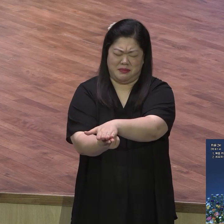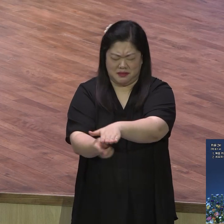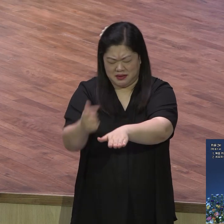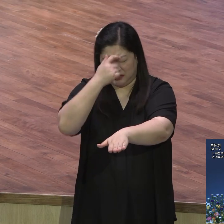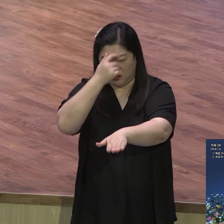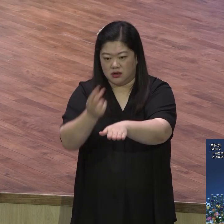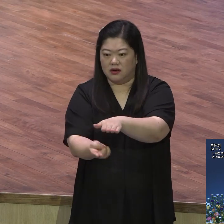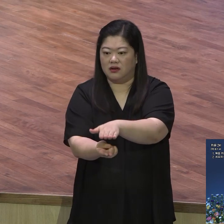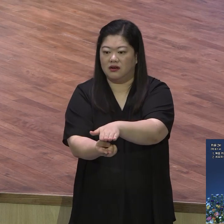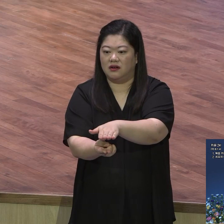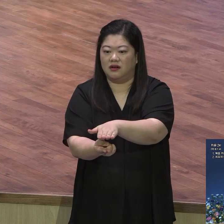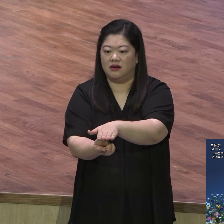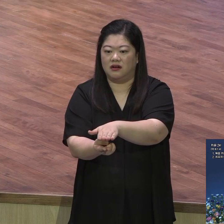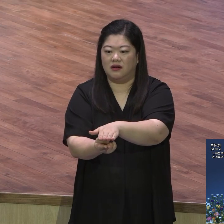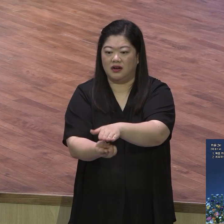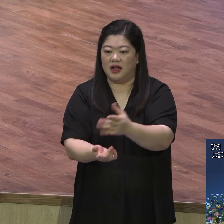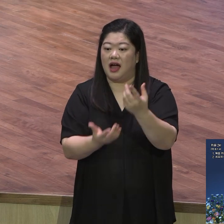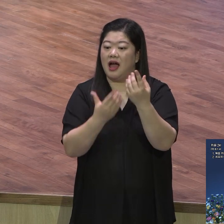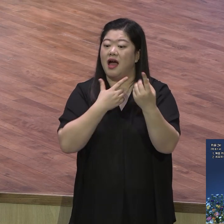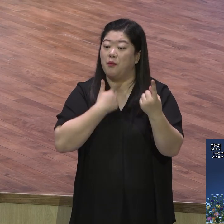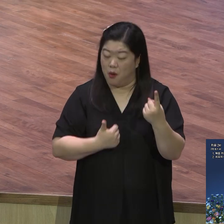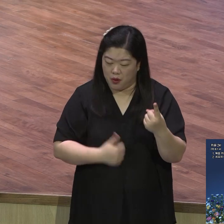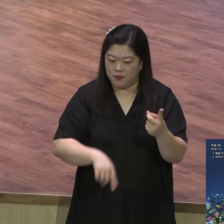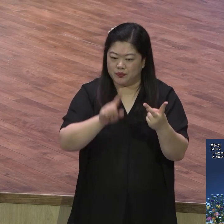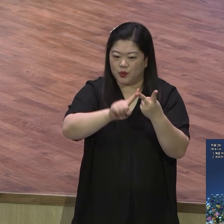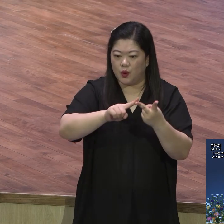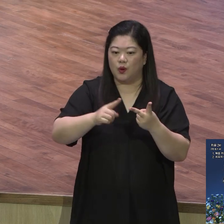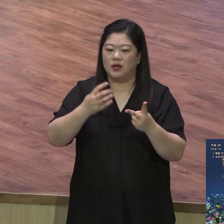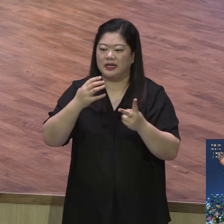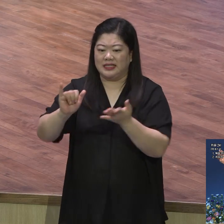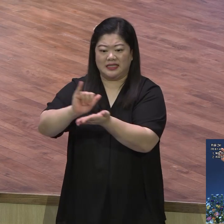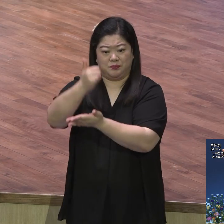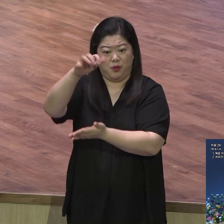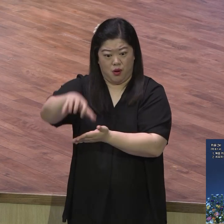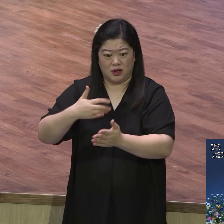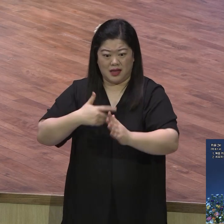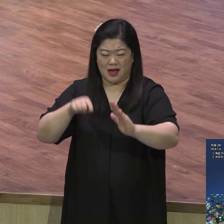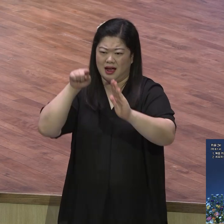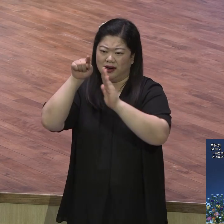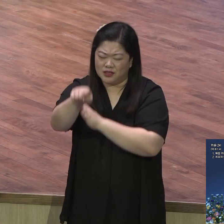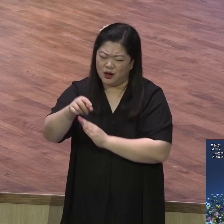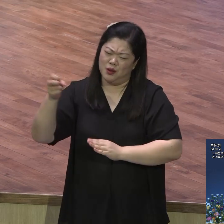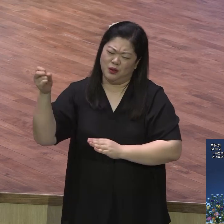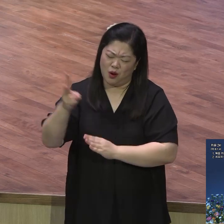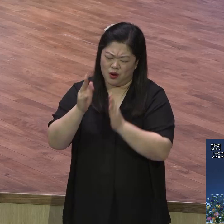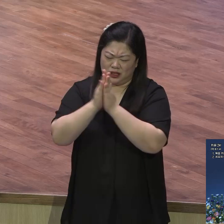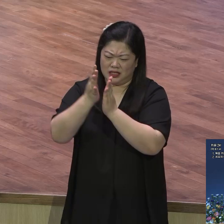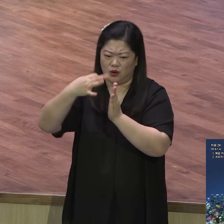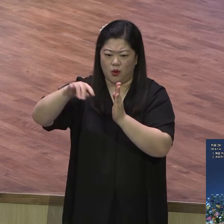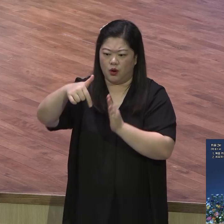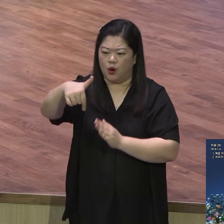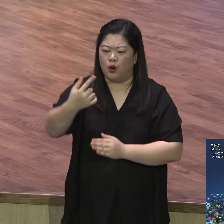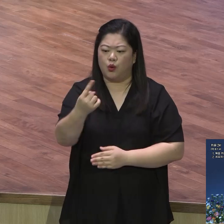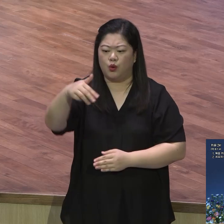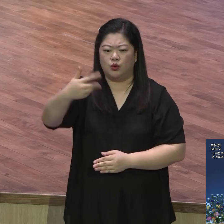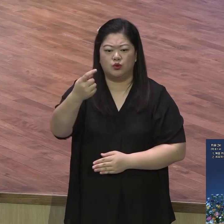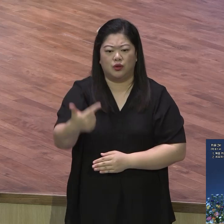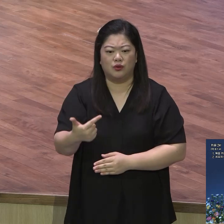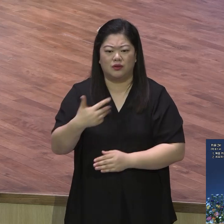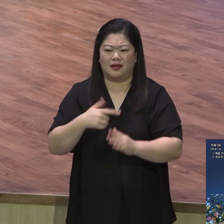일어난 것이 포천의 김기양 원장입니다. 포천의 세금정에서 시작해가지고 포천으로 폐금정부터